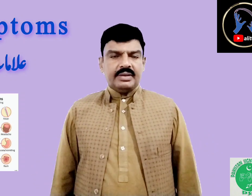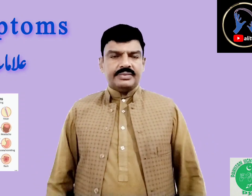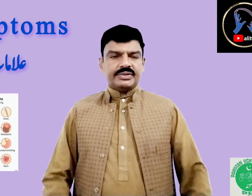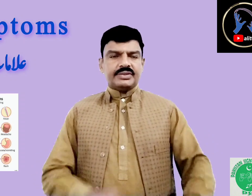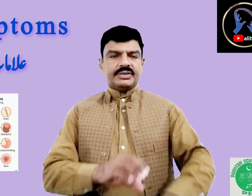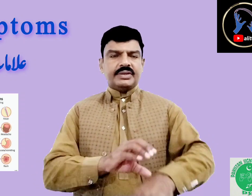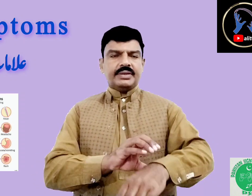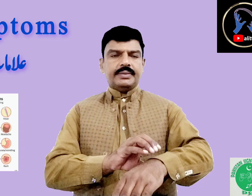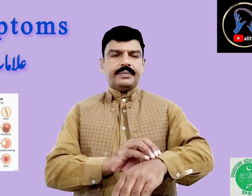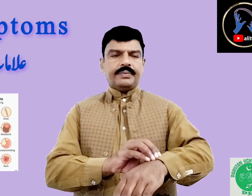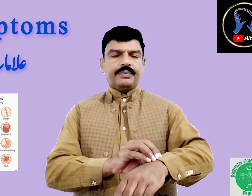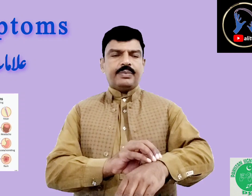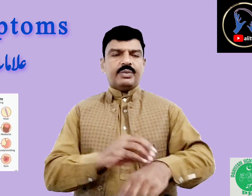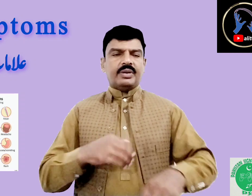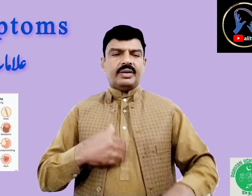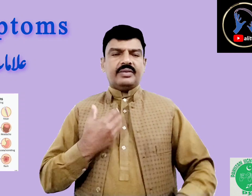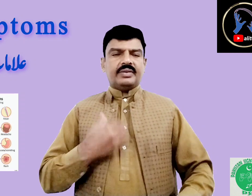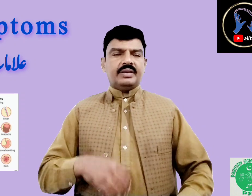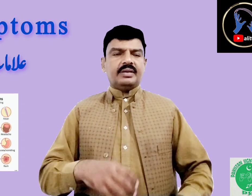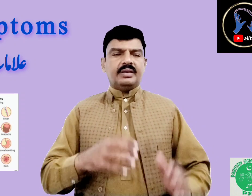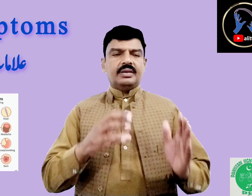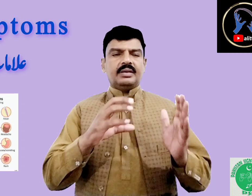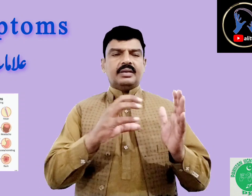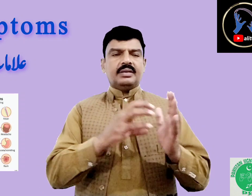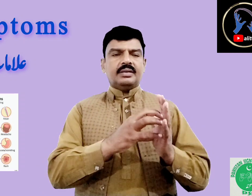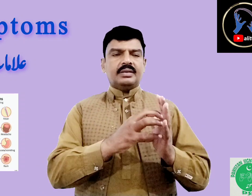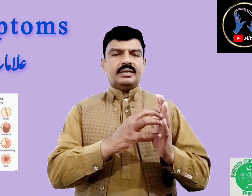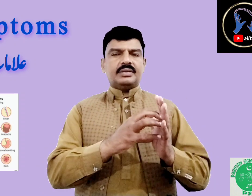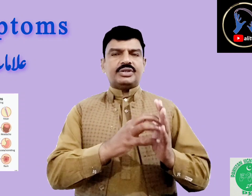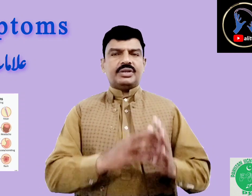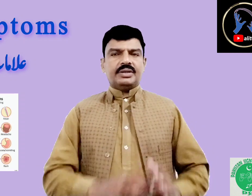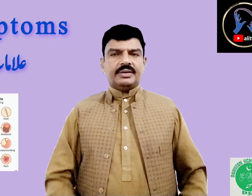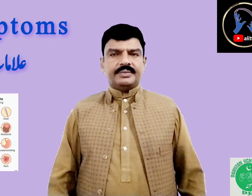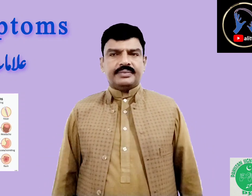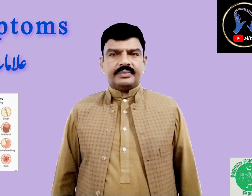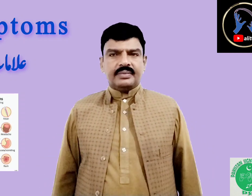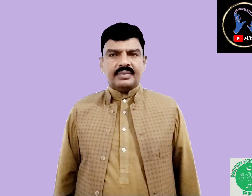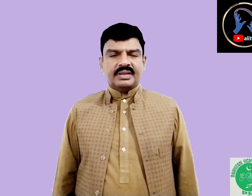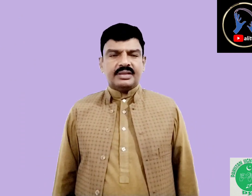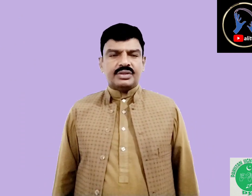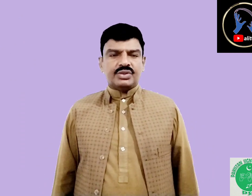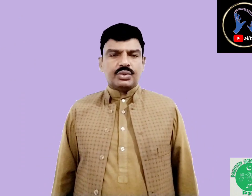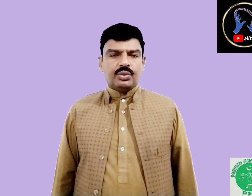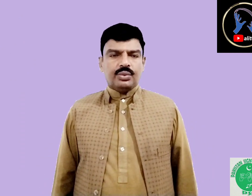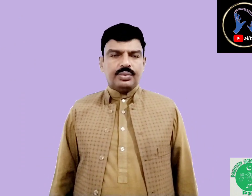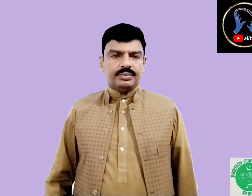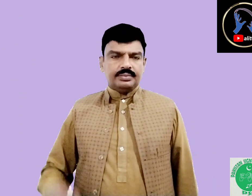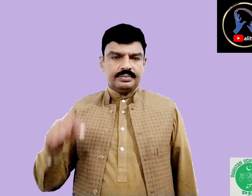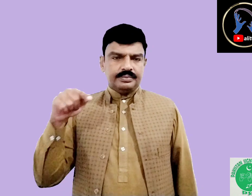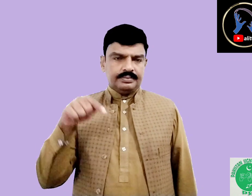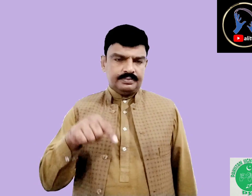symptoms, बीमारी वाले की निशानियां। so